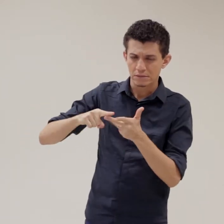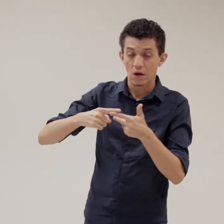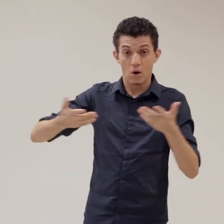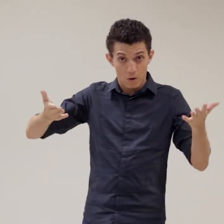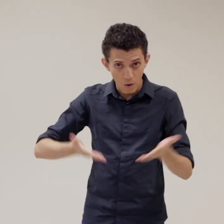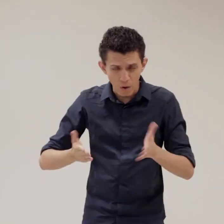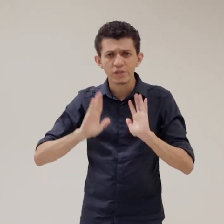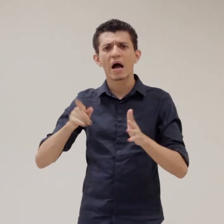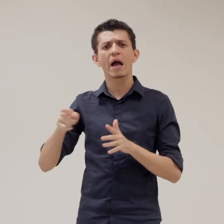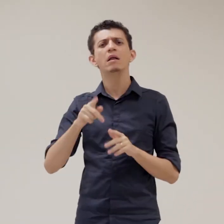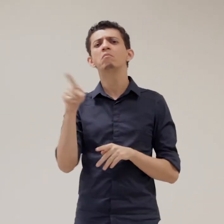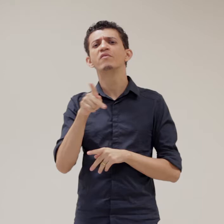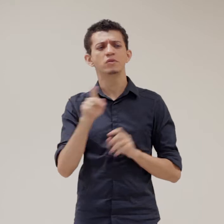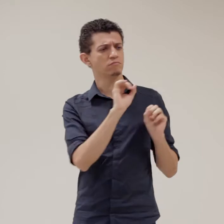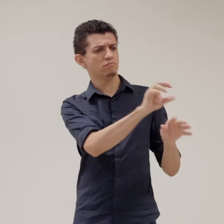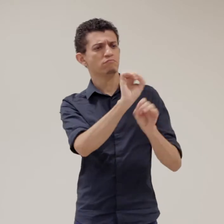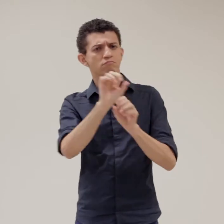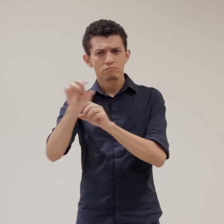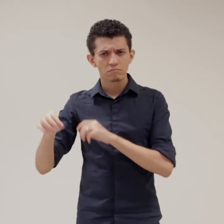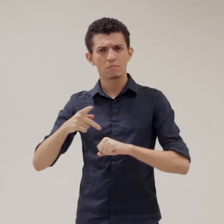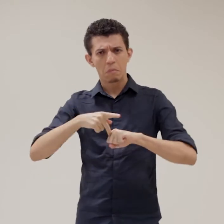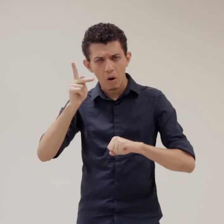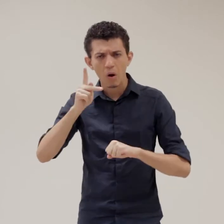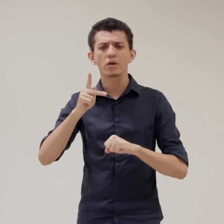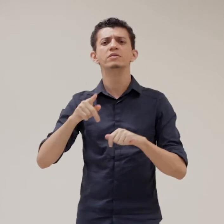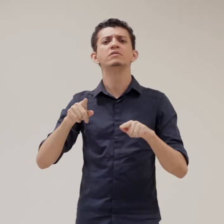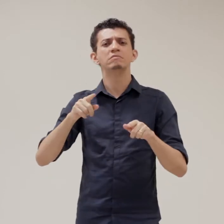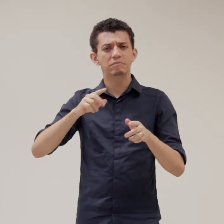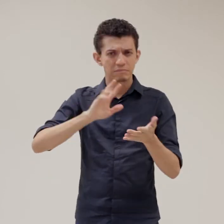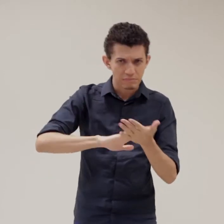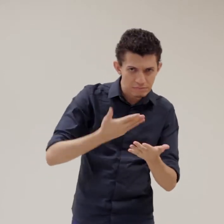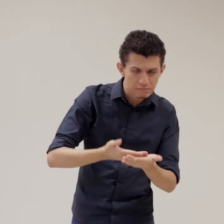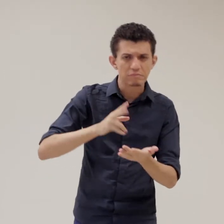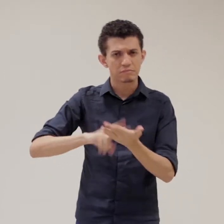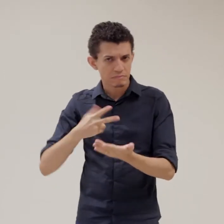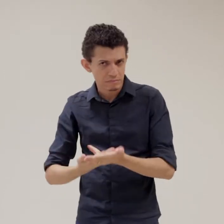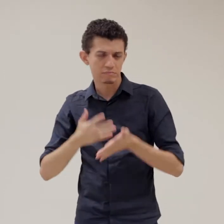capacitação de estudantes de pós-graduação lato sensu na área de tradução e interpretação de Libras.